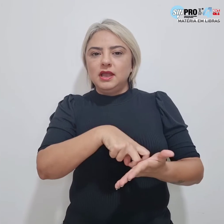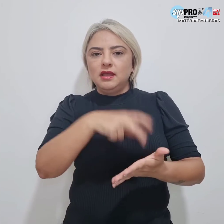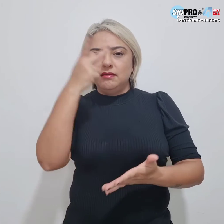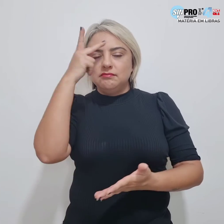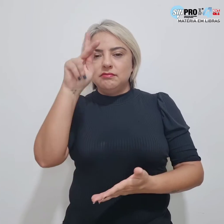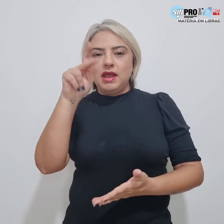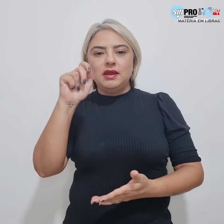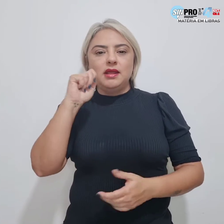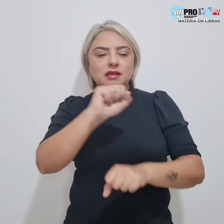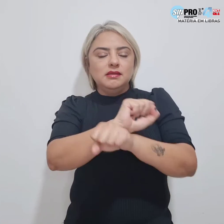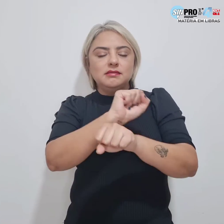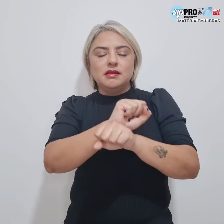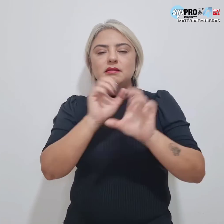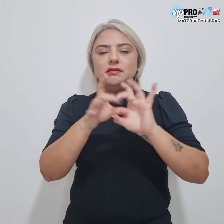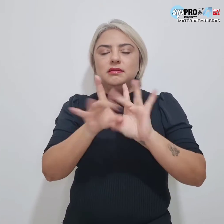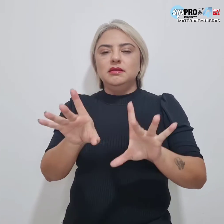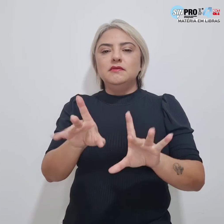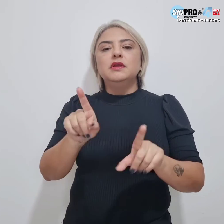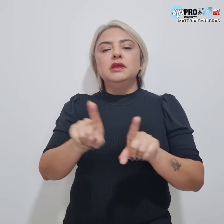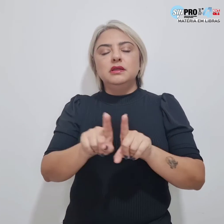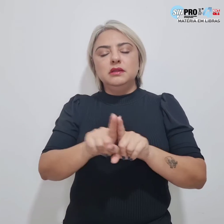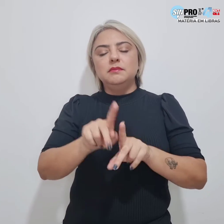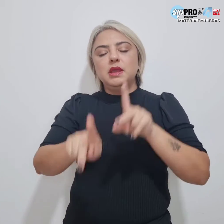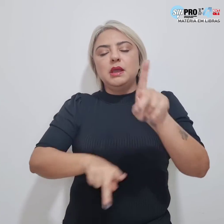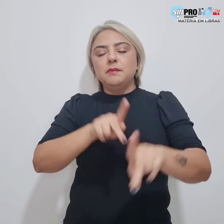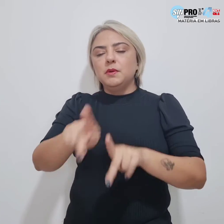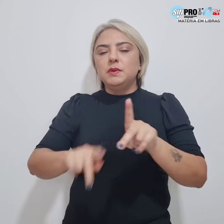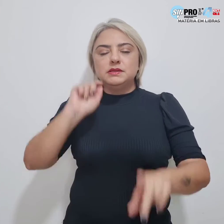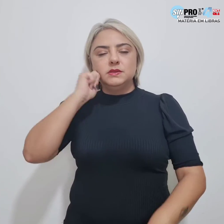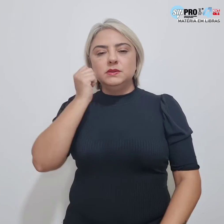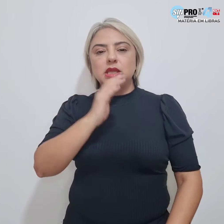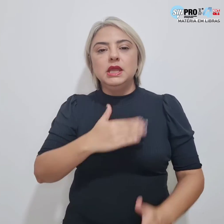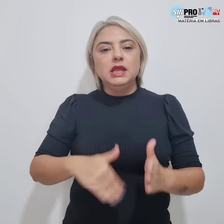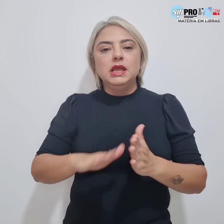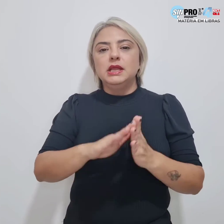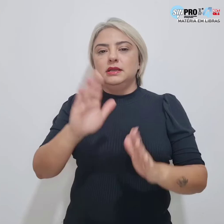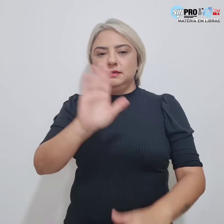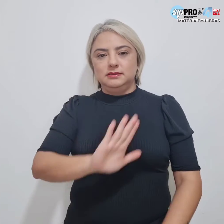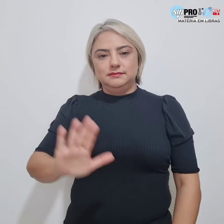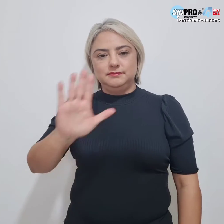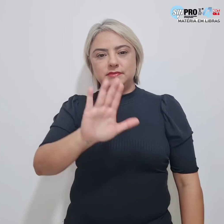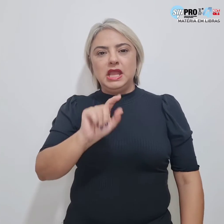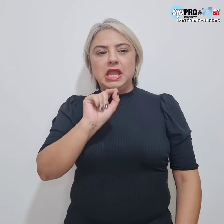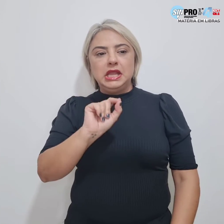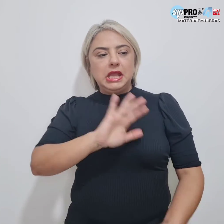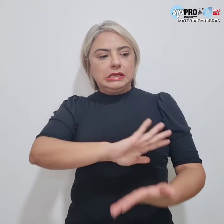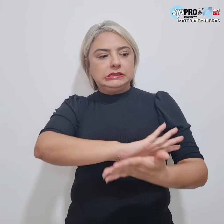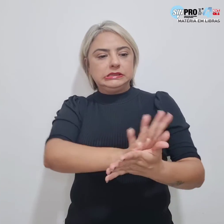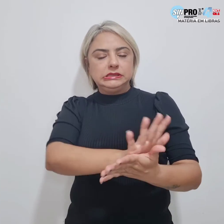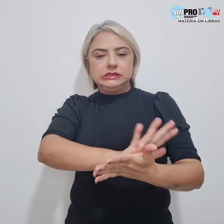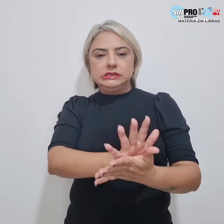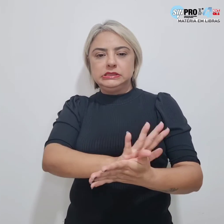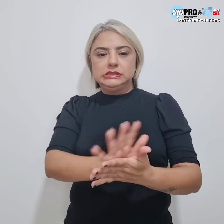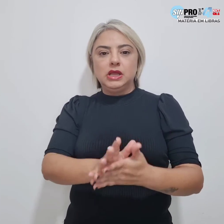escravos livres e para a população negra em geral, que eram estigmatizados como